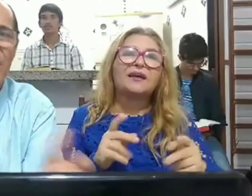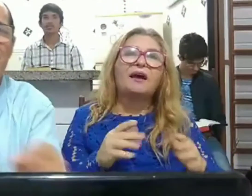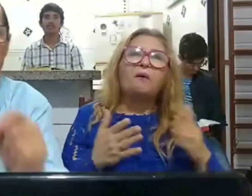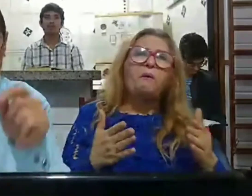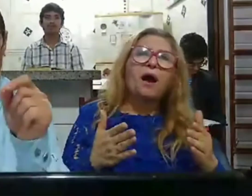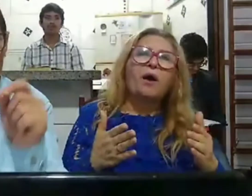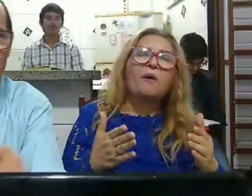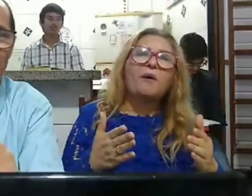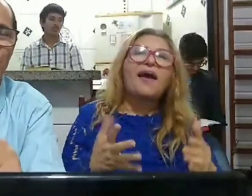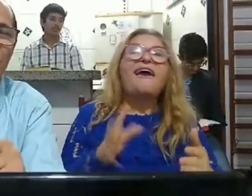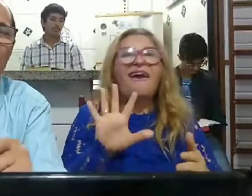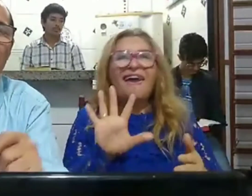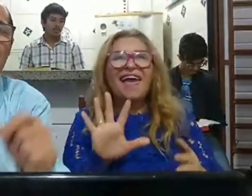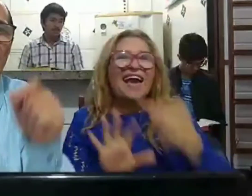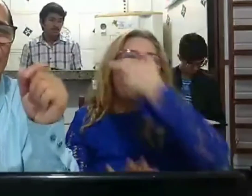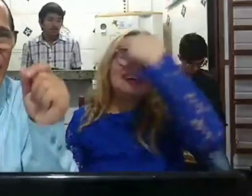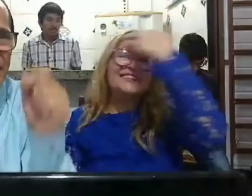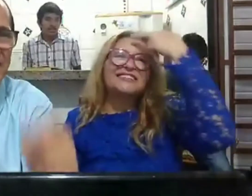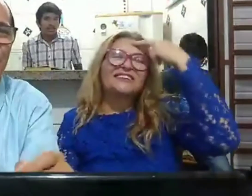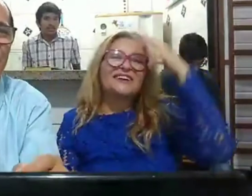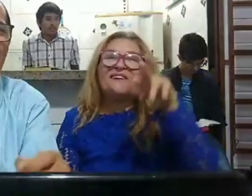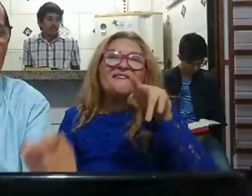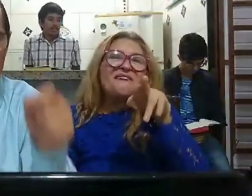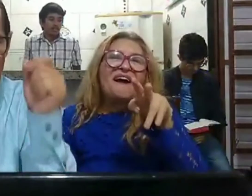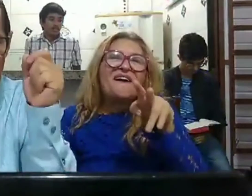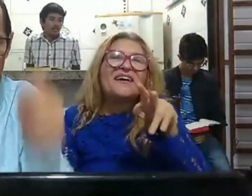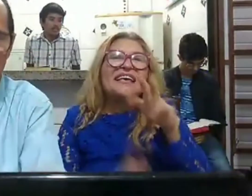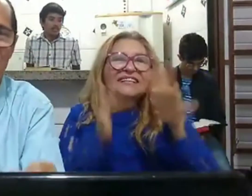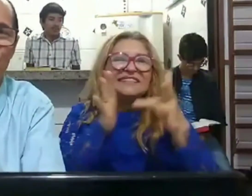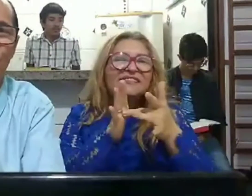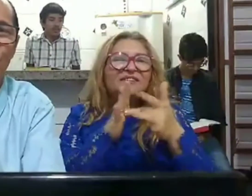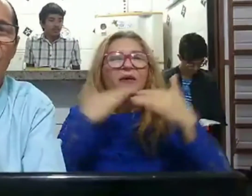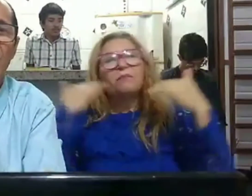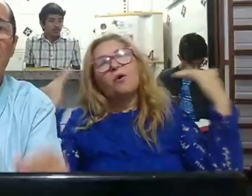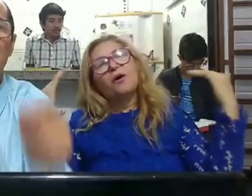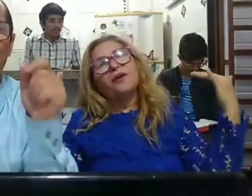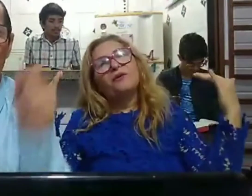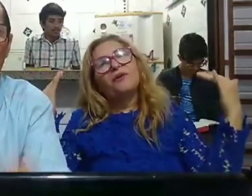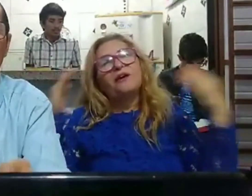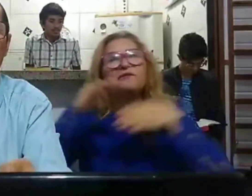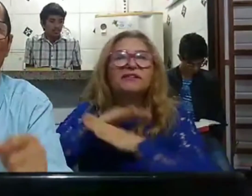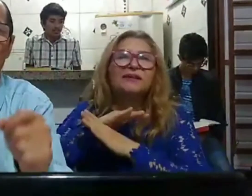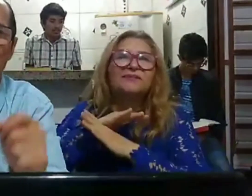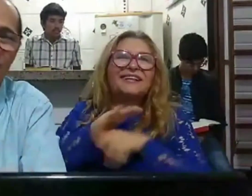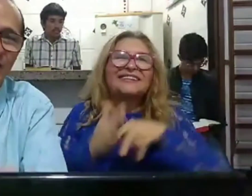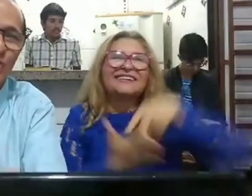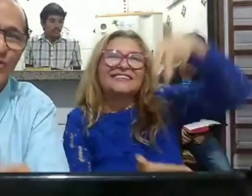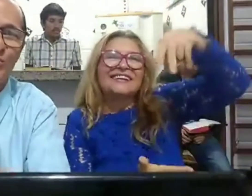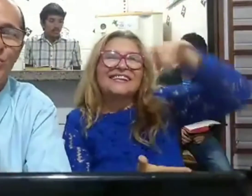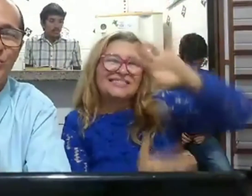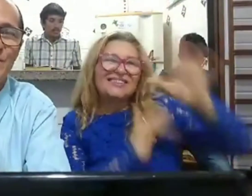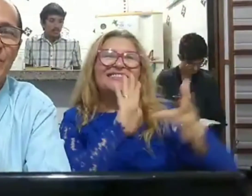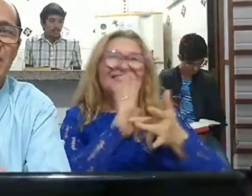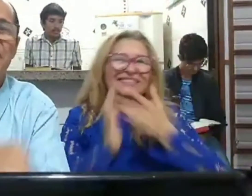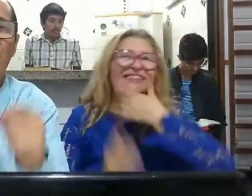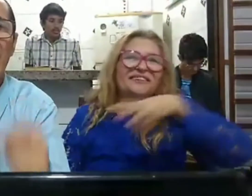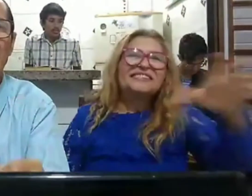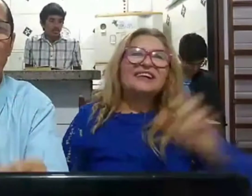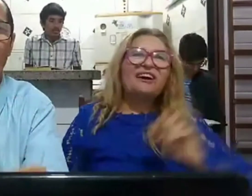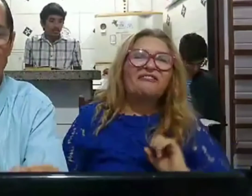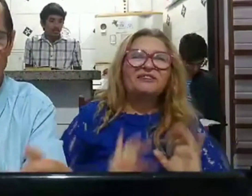de que Jesus morreu, que ele foi sepultado, que ele ressuscitou e que só ele é o Salvador do mundo, que